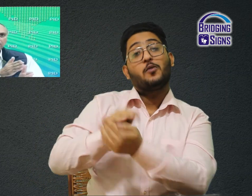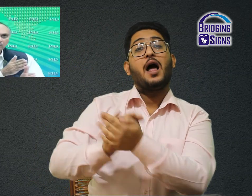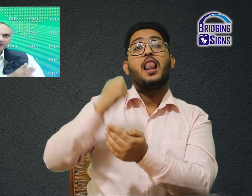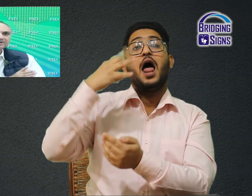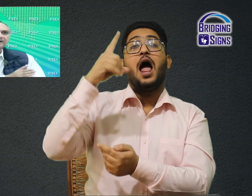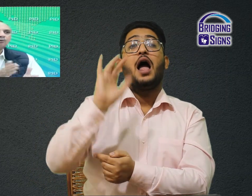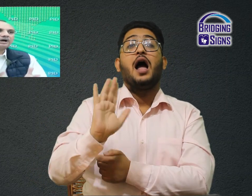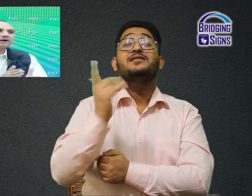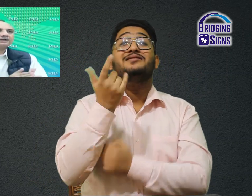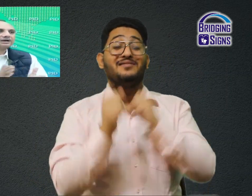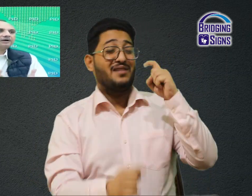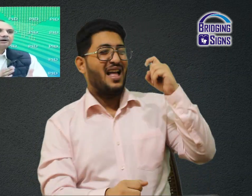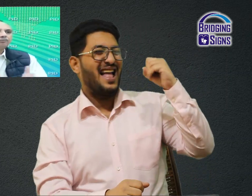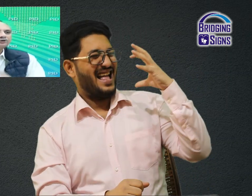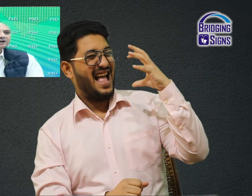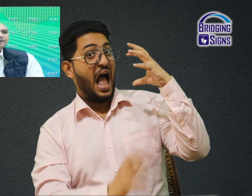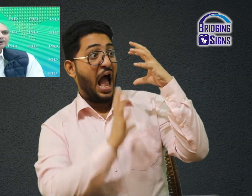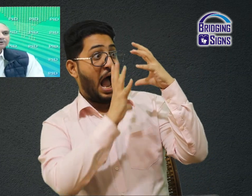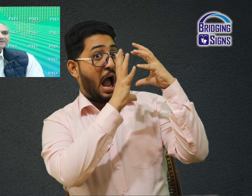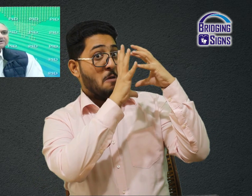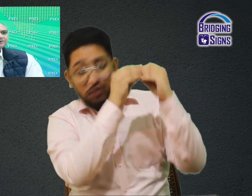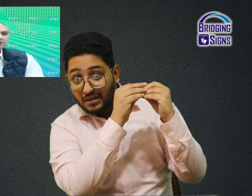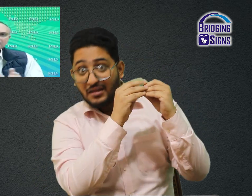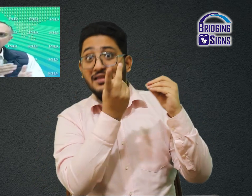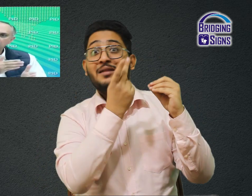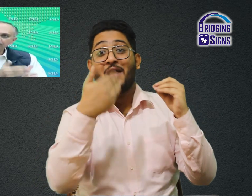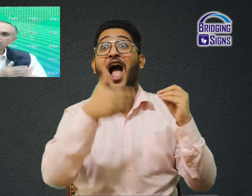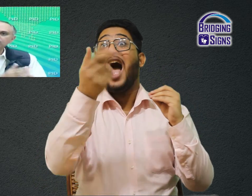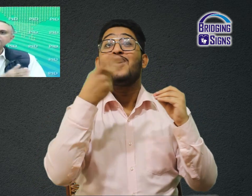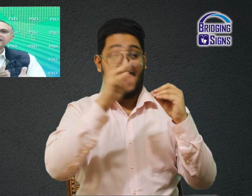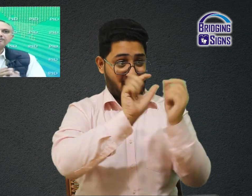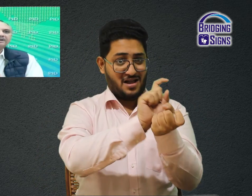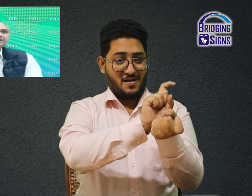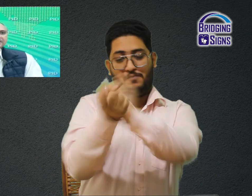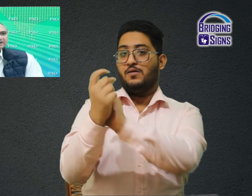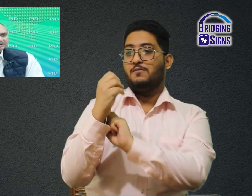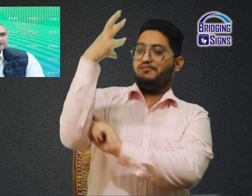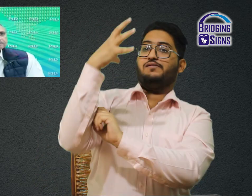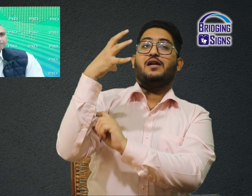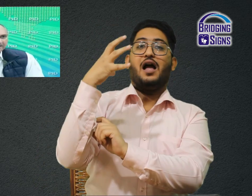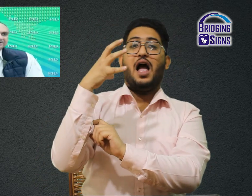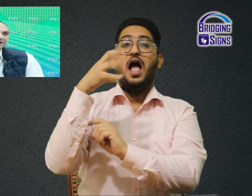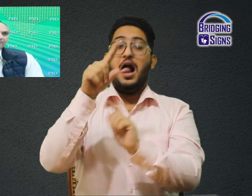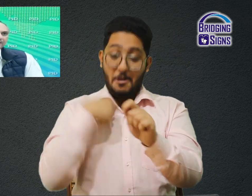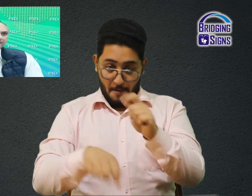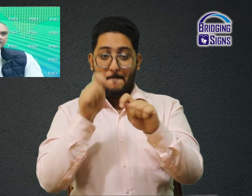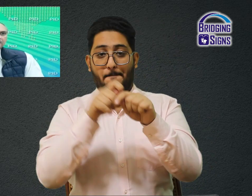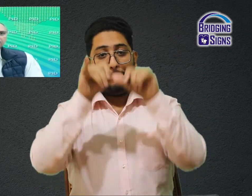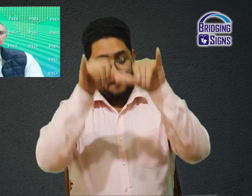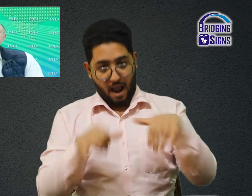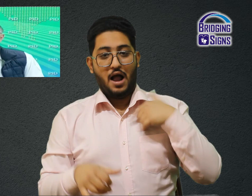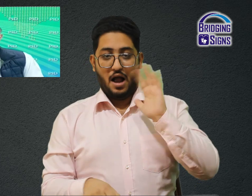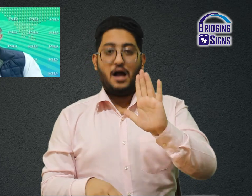जाएगी और उसके साथ खुदा ना खास्ता मुस्तकबिल में कोई ऐसी चीज हुई तो हम लोग उसको ज्यादा बेहतर तरीके से मैनेज कर